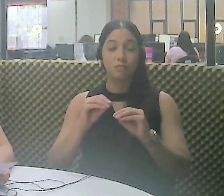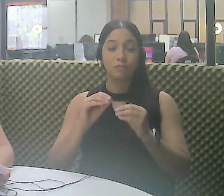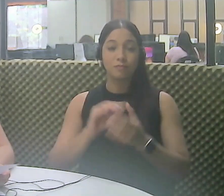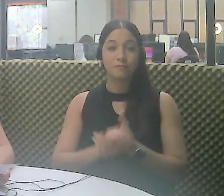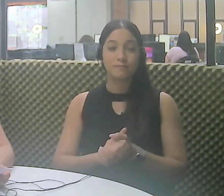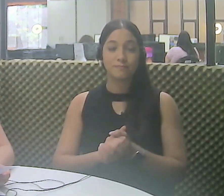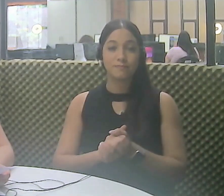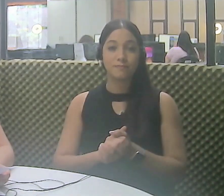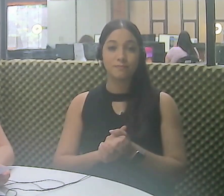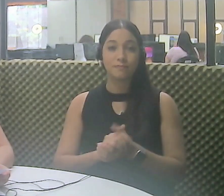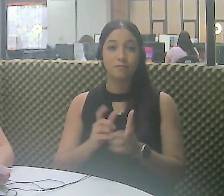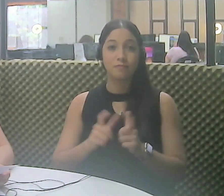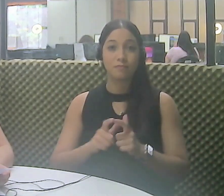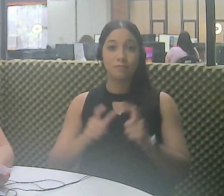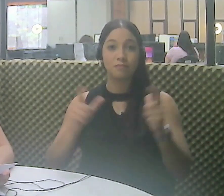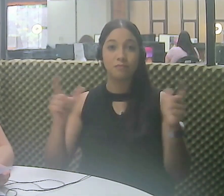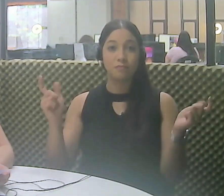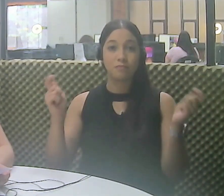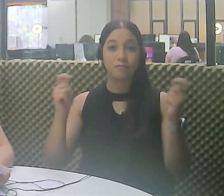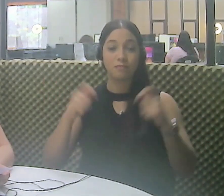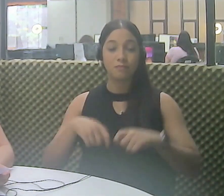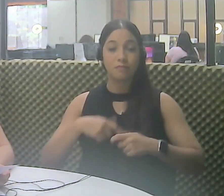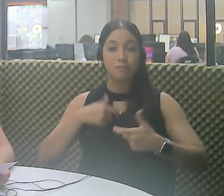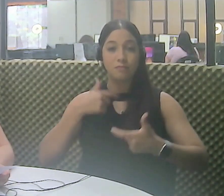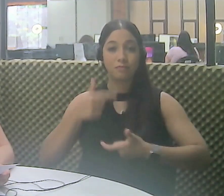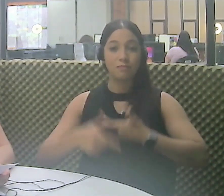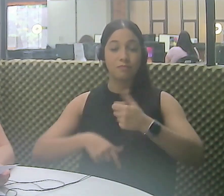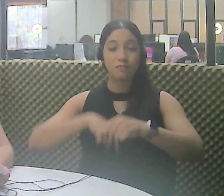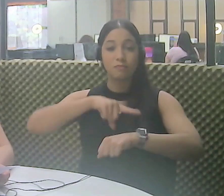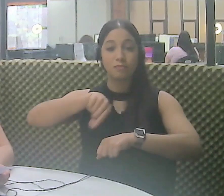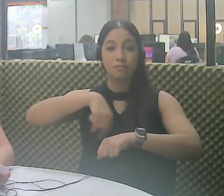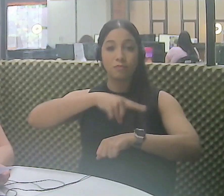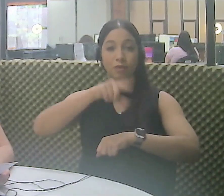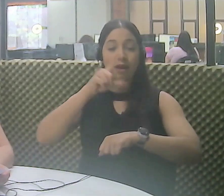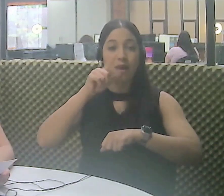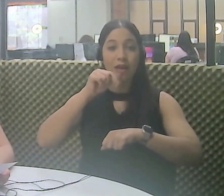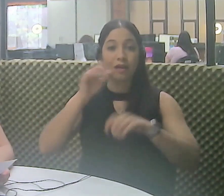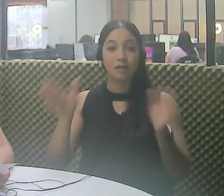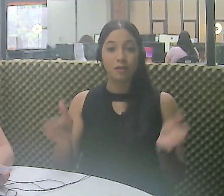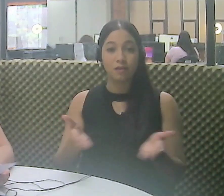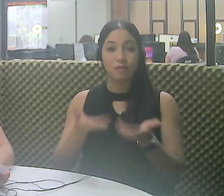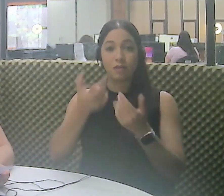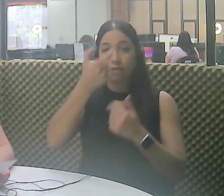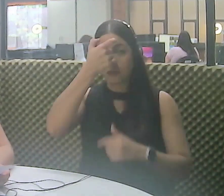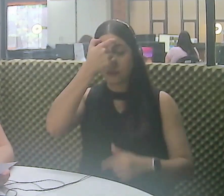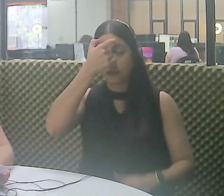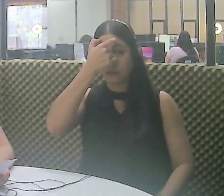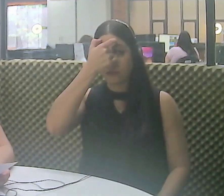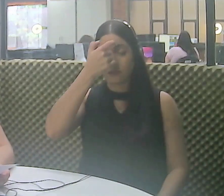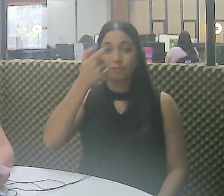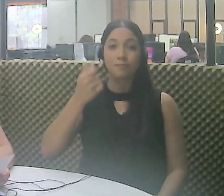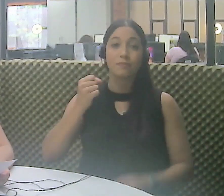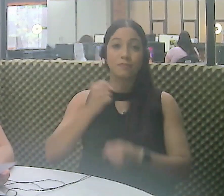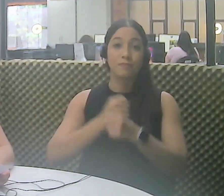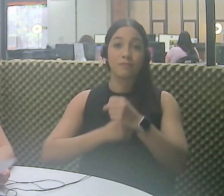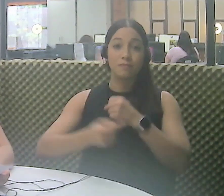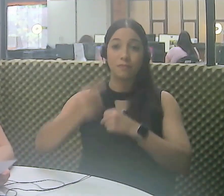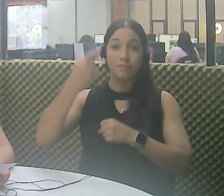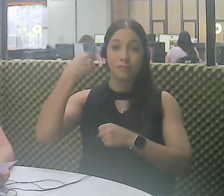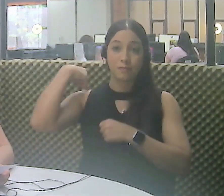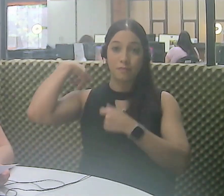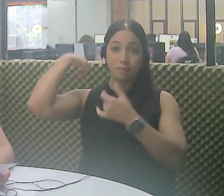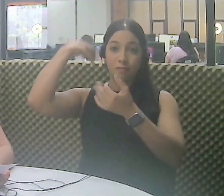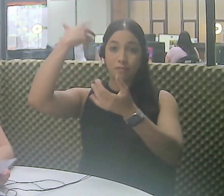telemetria. Para aumentar a eficiência do serviço de hidrometria e incentivar o consumo consciente, desde o ano passado, o Demae